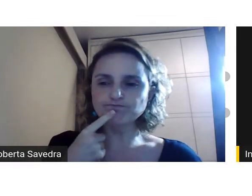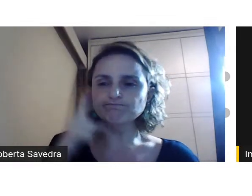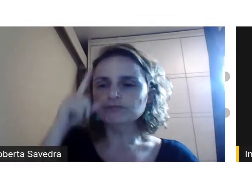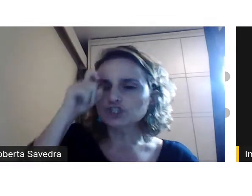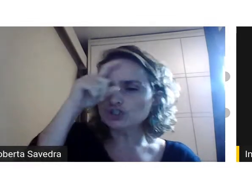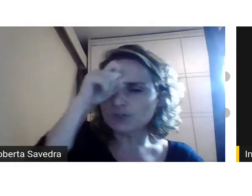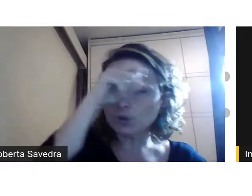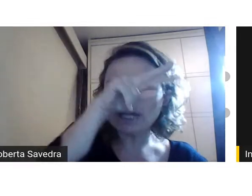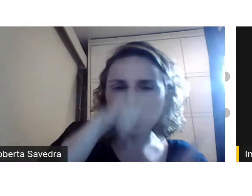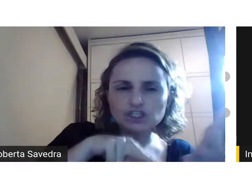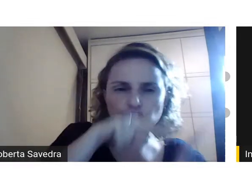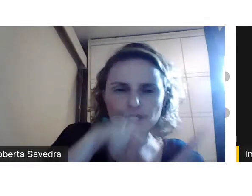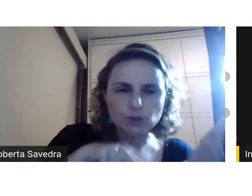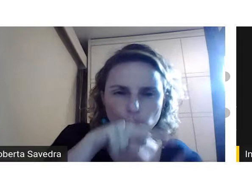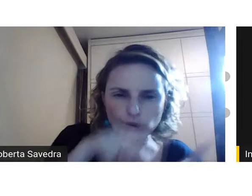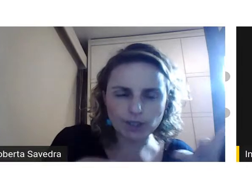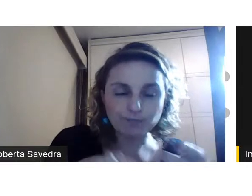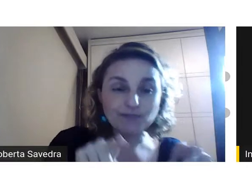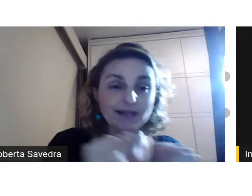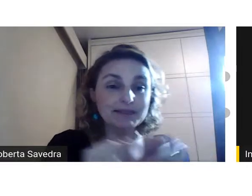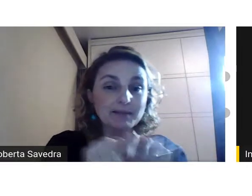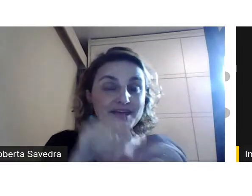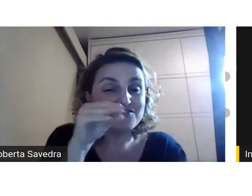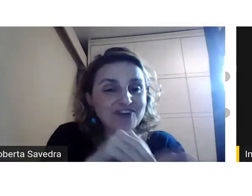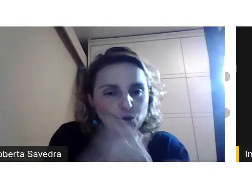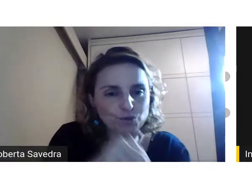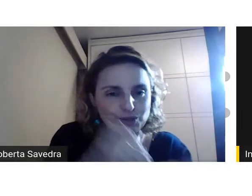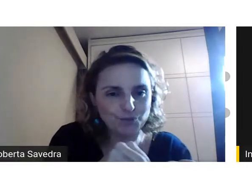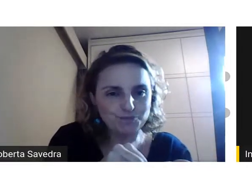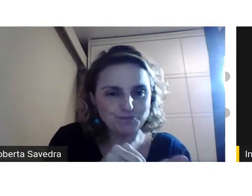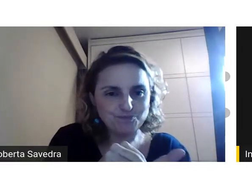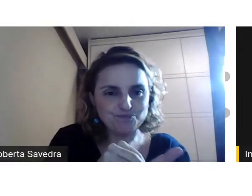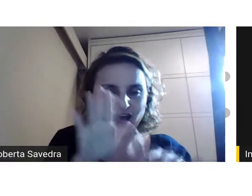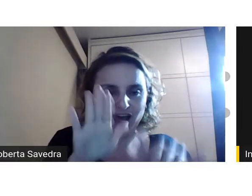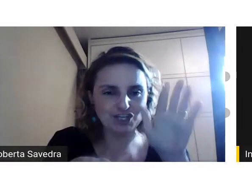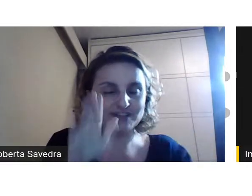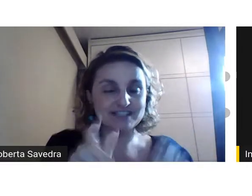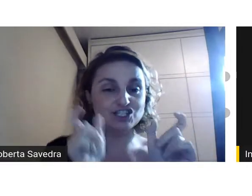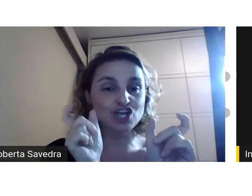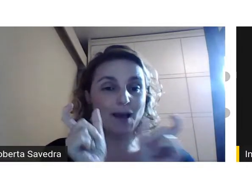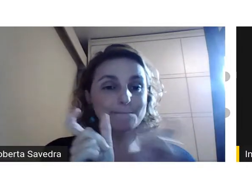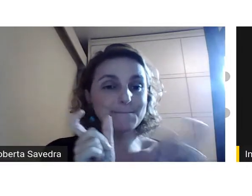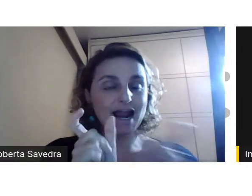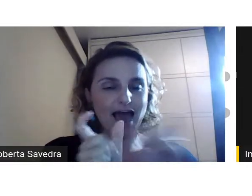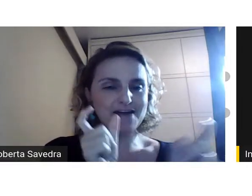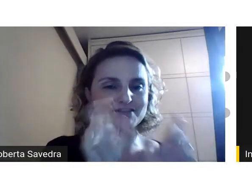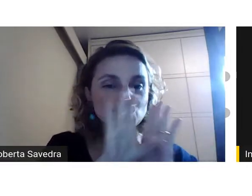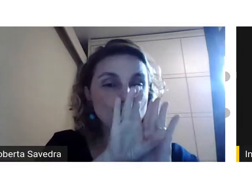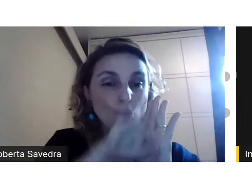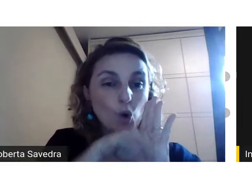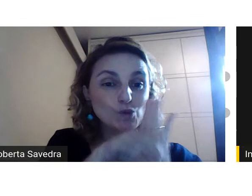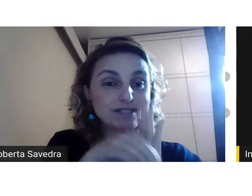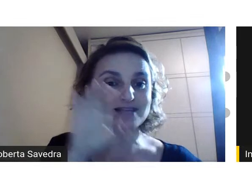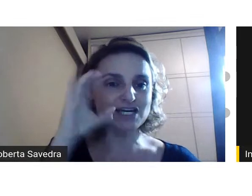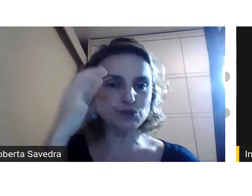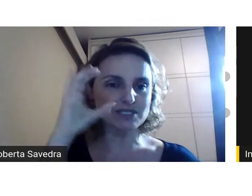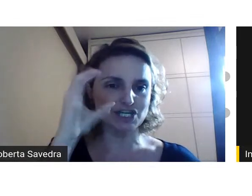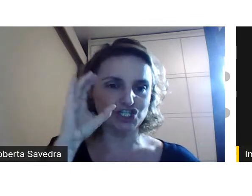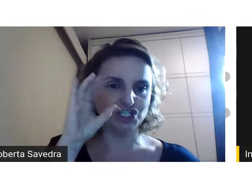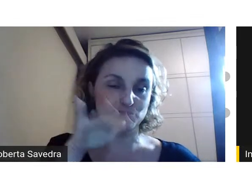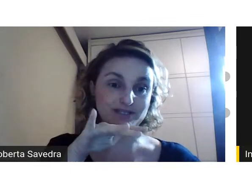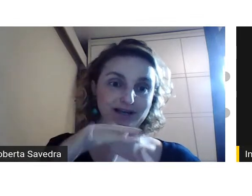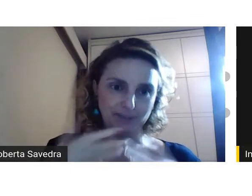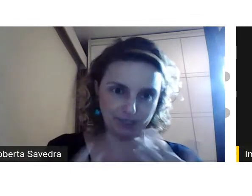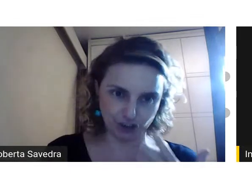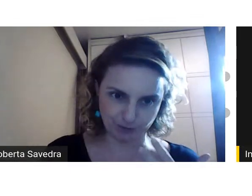E aí e eu percebi que muitos surdos é que tinha dificuldade na leitura não